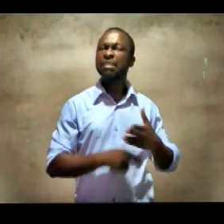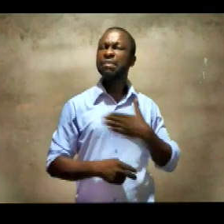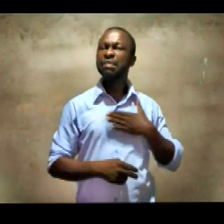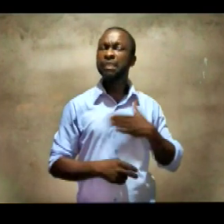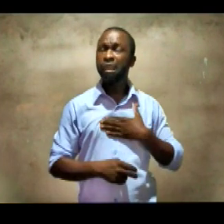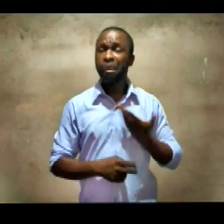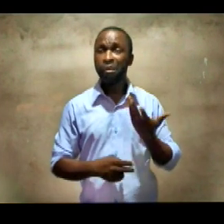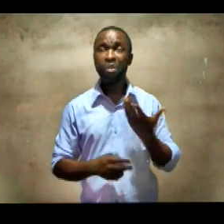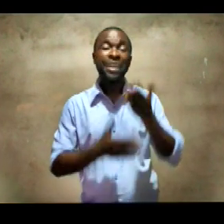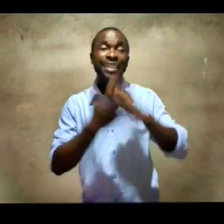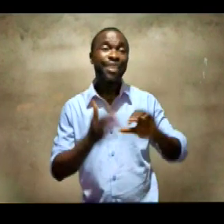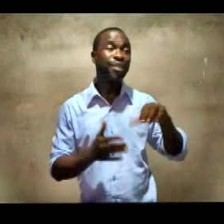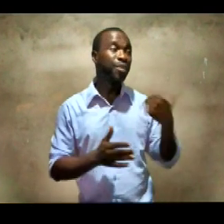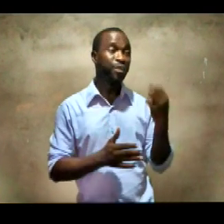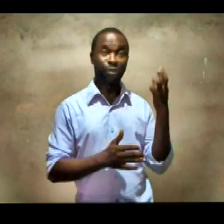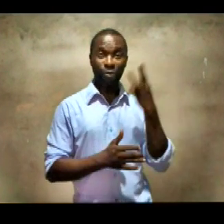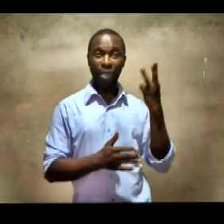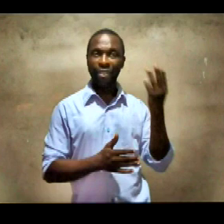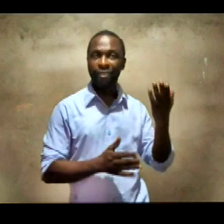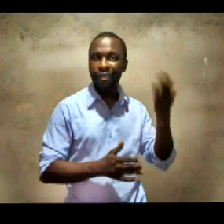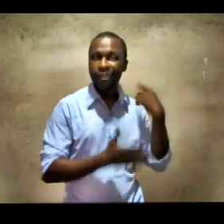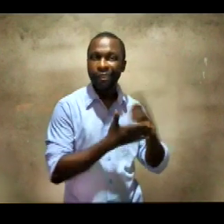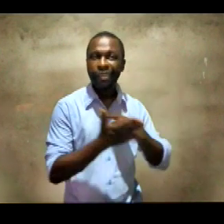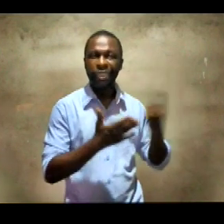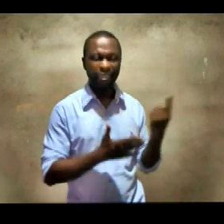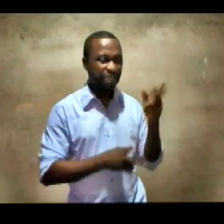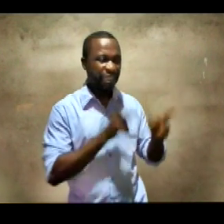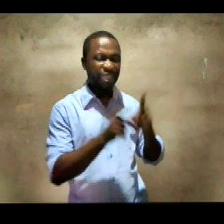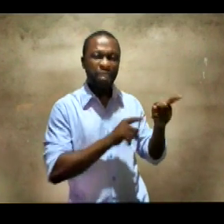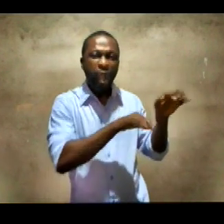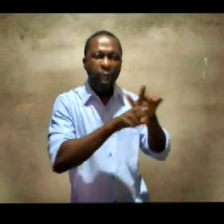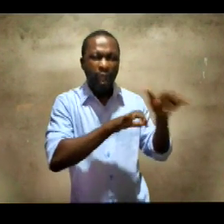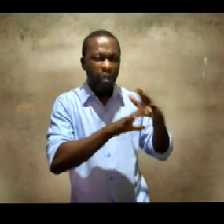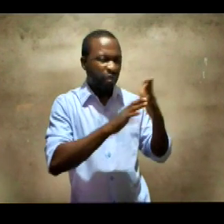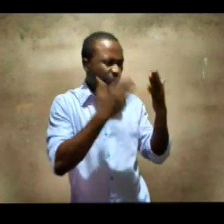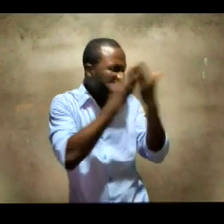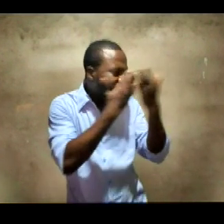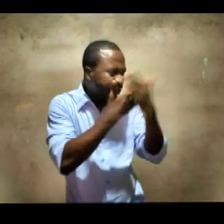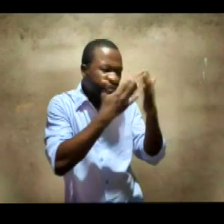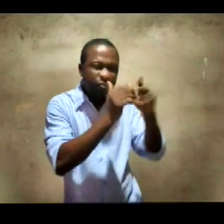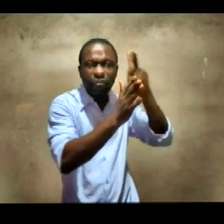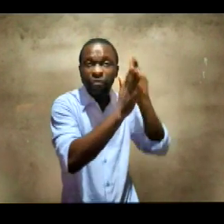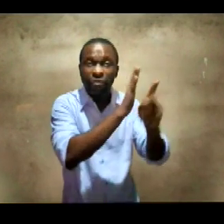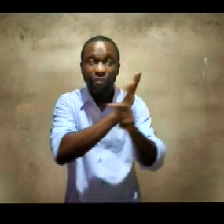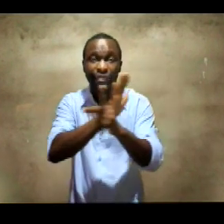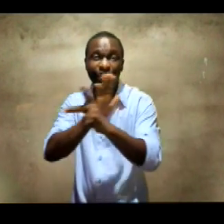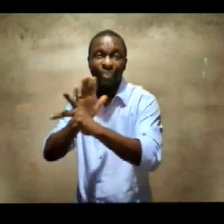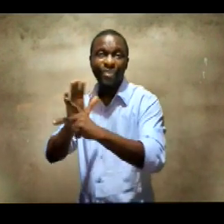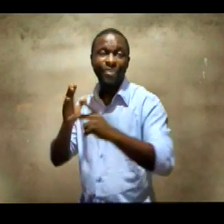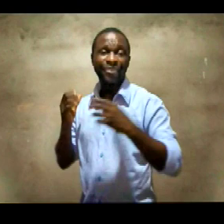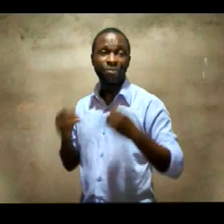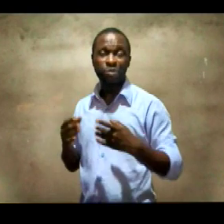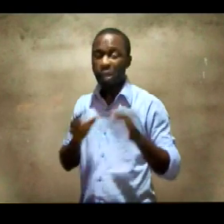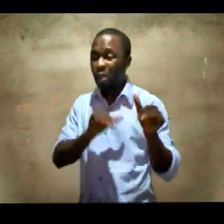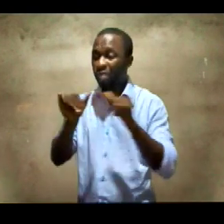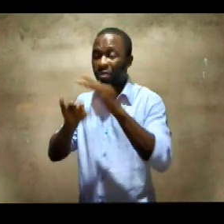par piratage informatique mercredi, ce qui porte à 107 le nombre de personnes tuées dans les violences des milices à Béni et